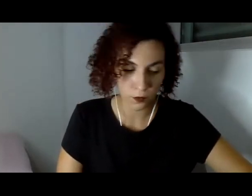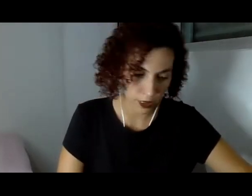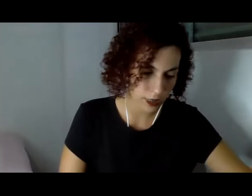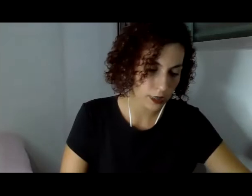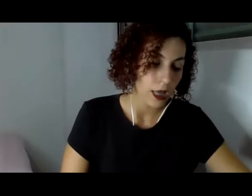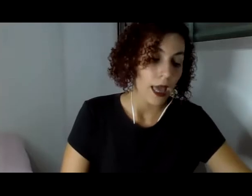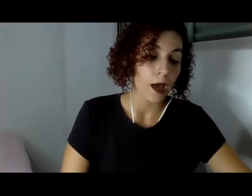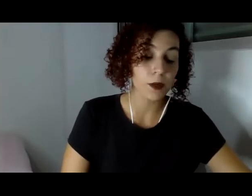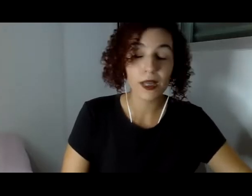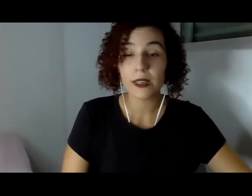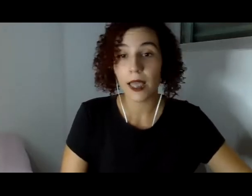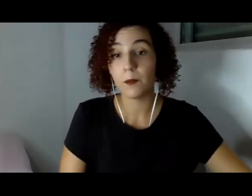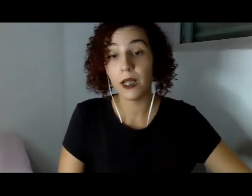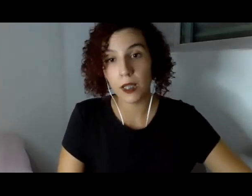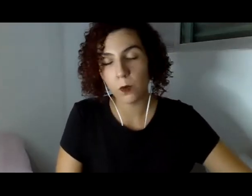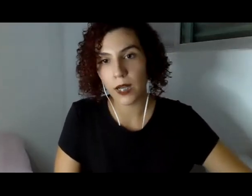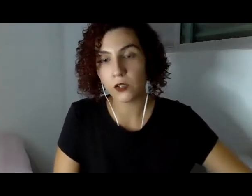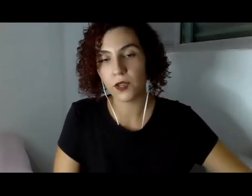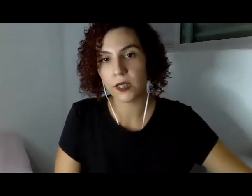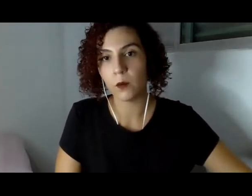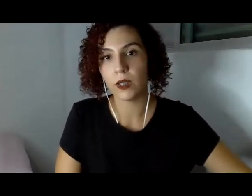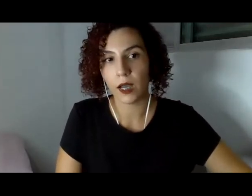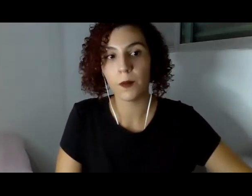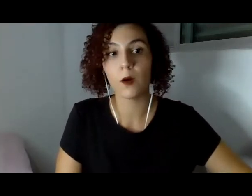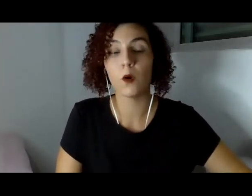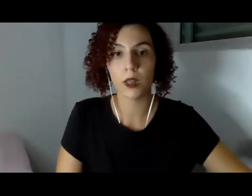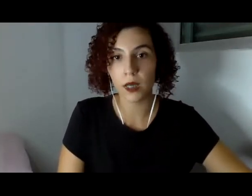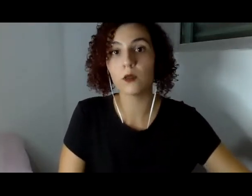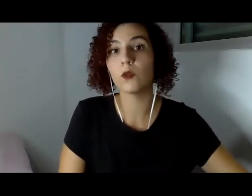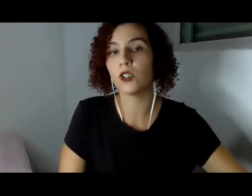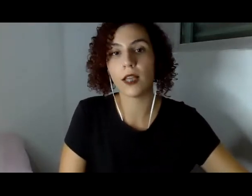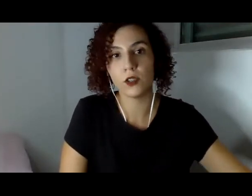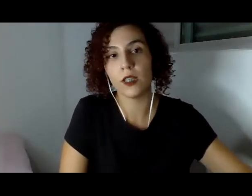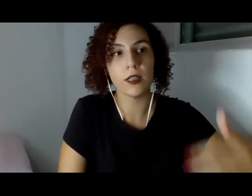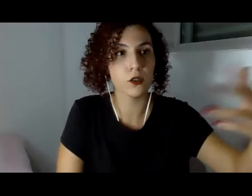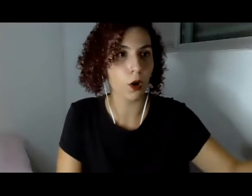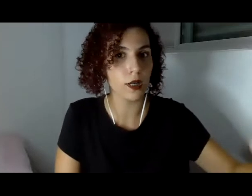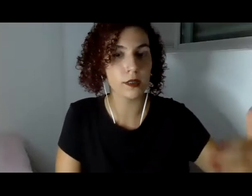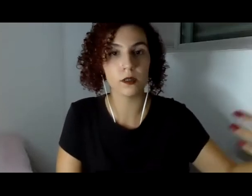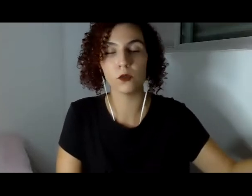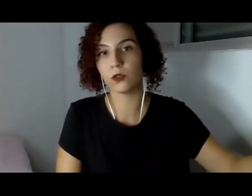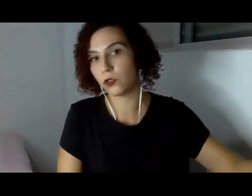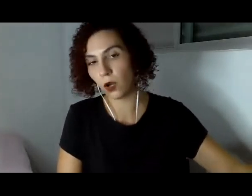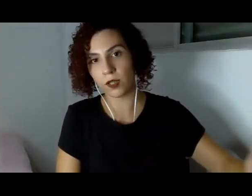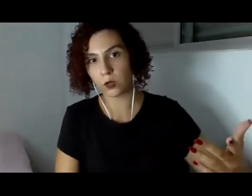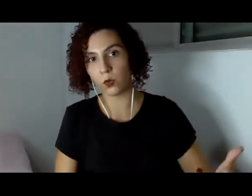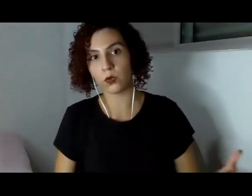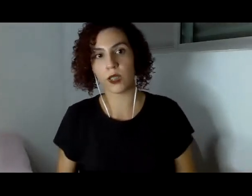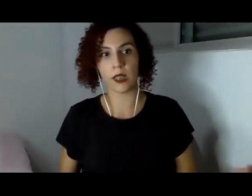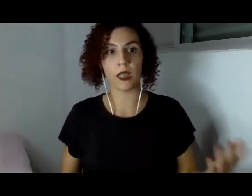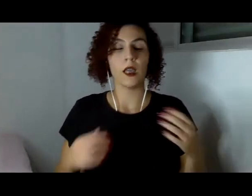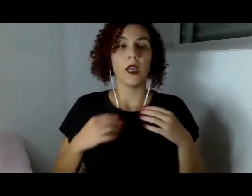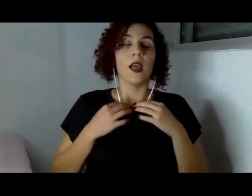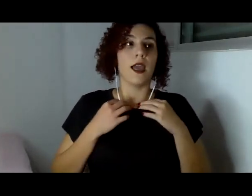do Netflix. É a primeira série bilíngue, né, de ficção e drama, contando o dia a dia e histórias dos jovens